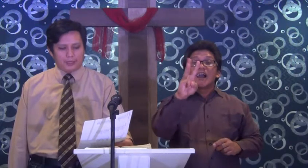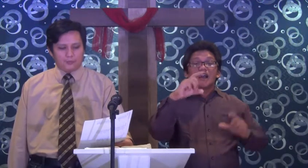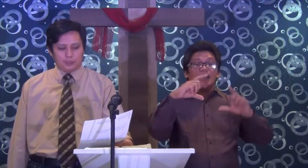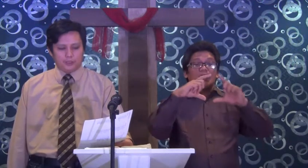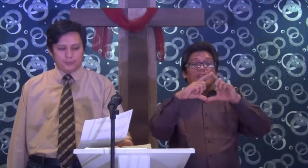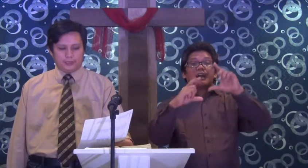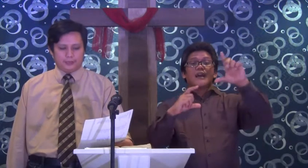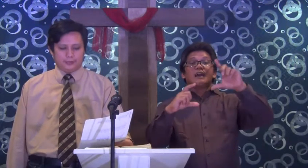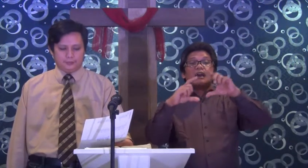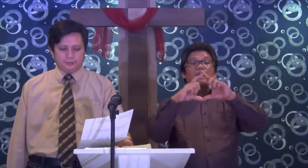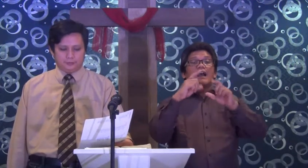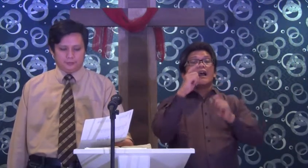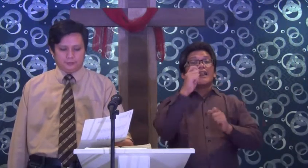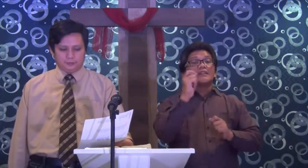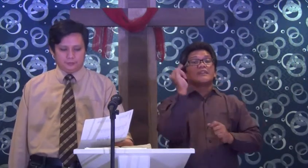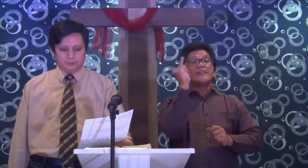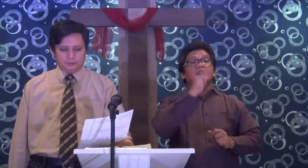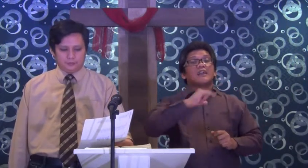mau pakai buat hidup kita